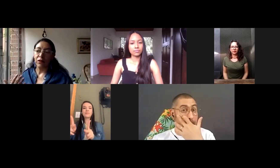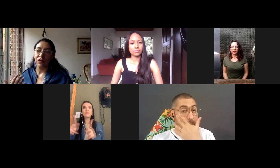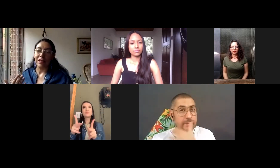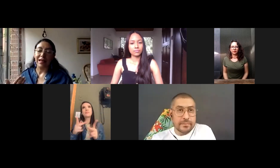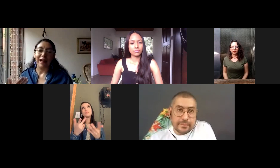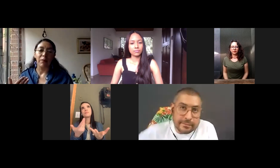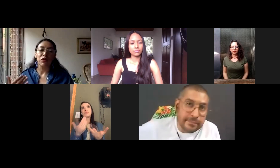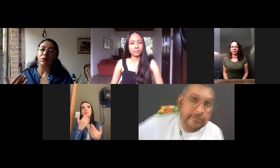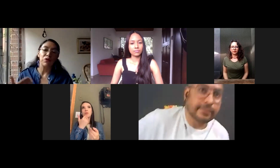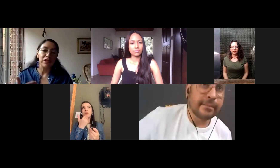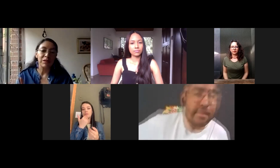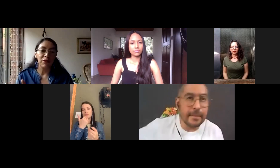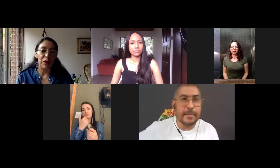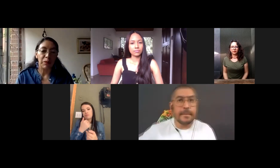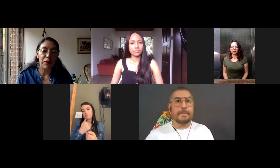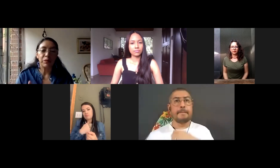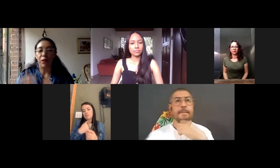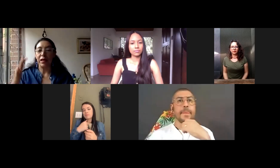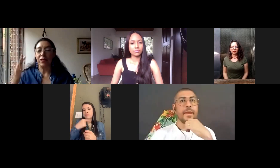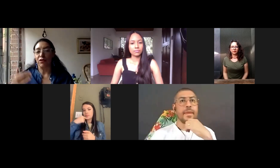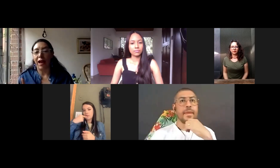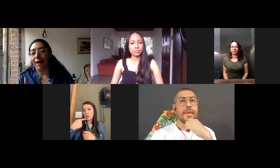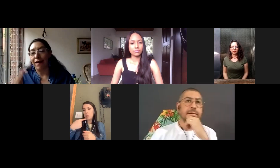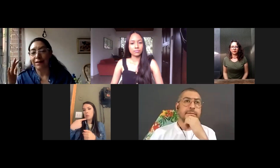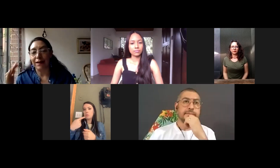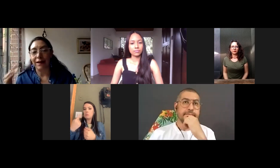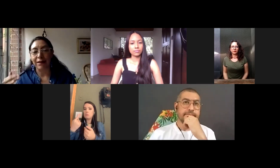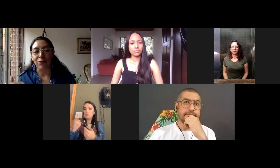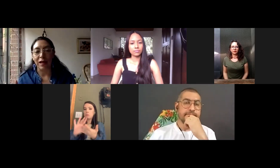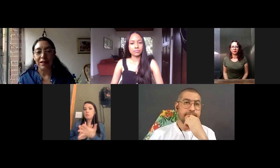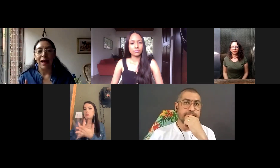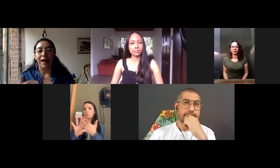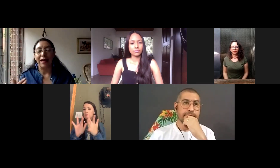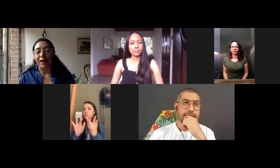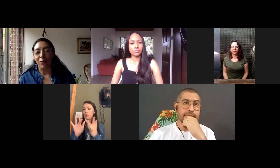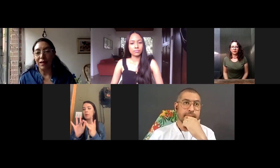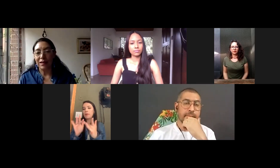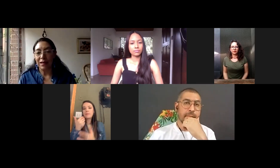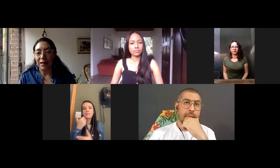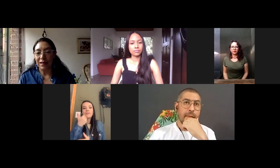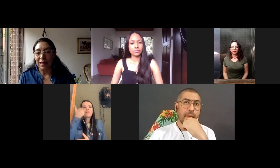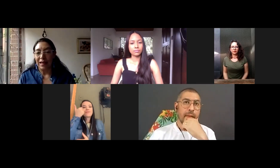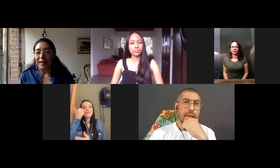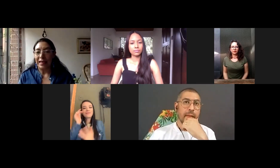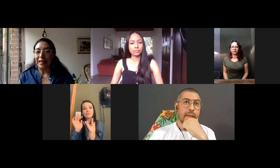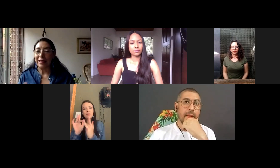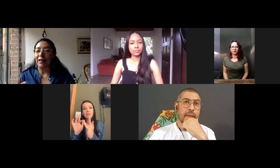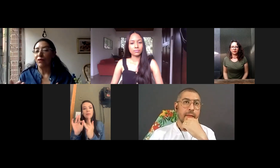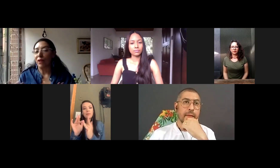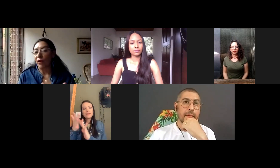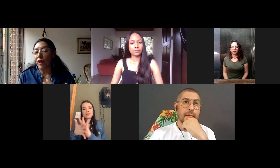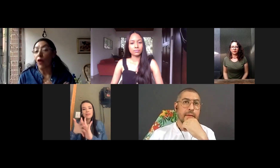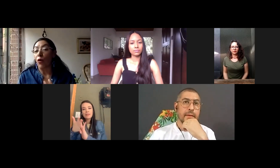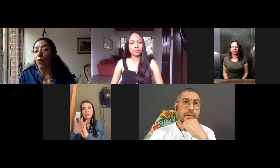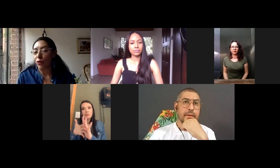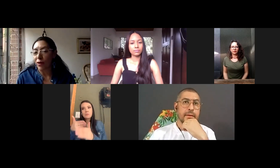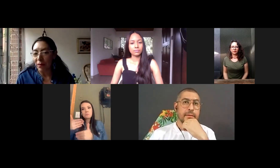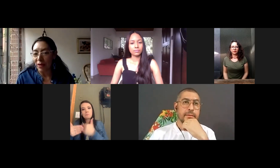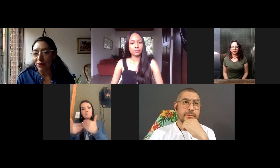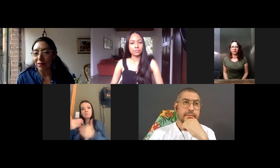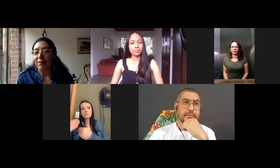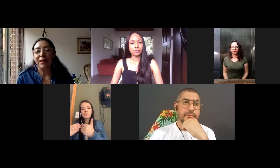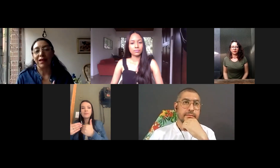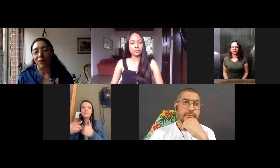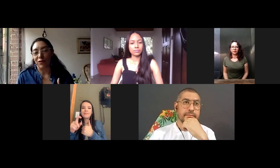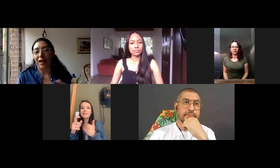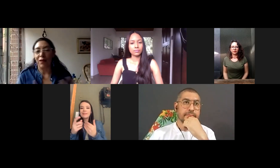que nos acercamos muchísimo tiempo después o ya a estas alturas a la lengua de señas y tenemos que coger otro